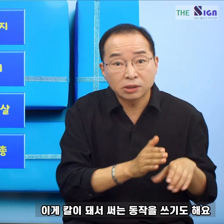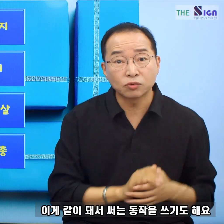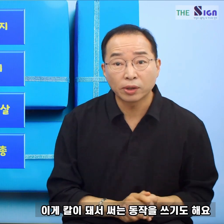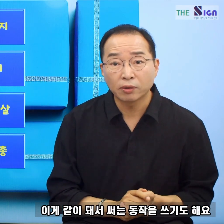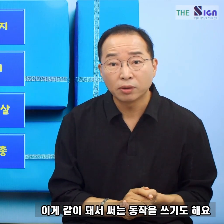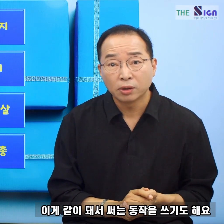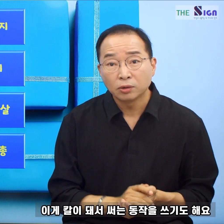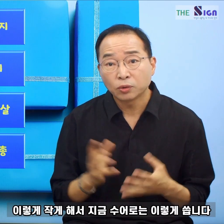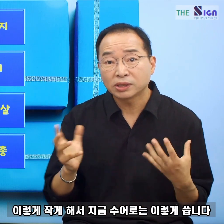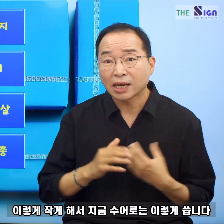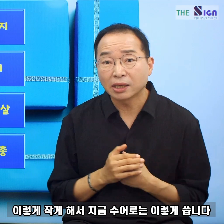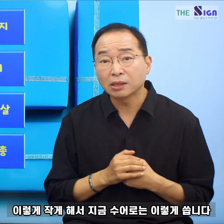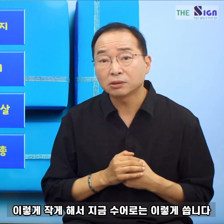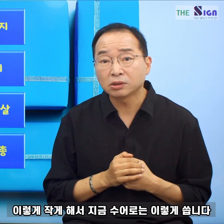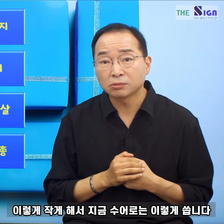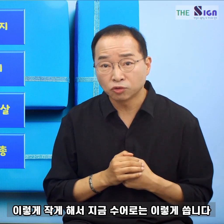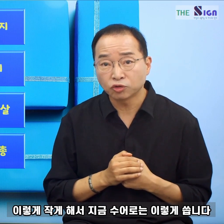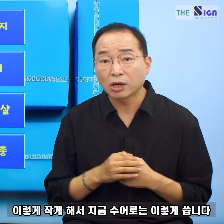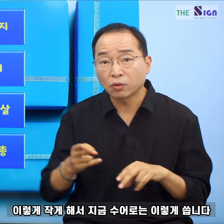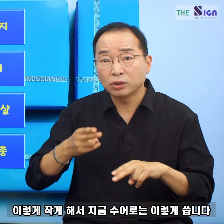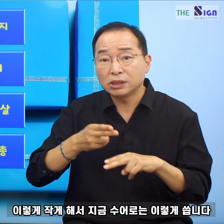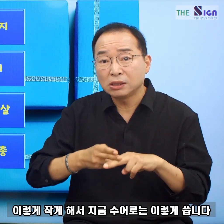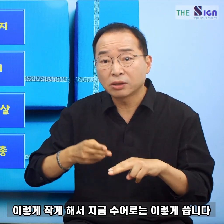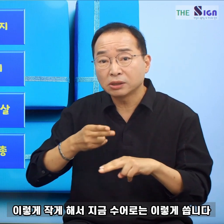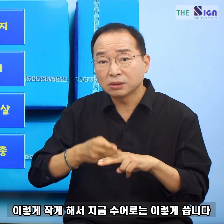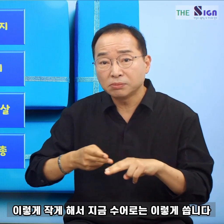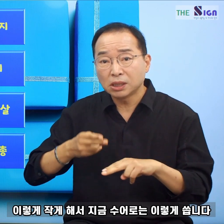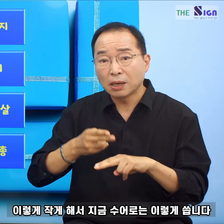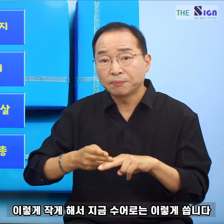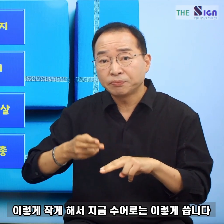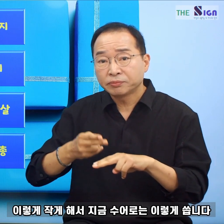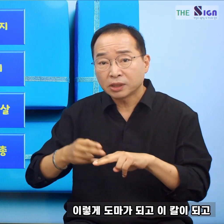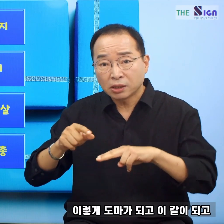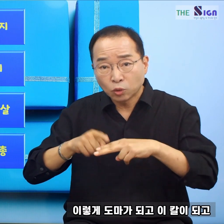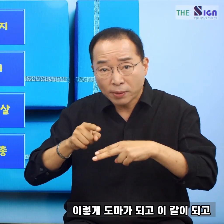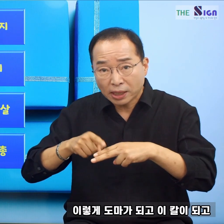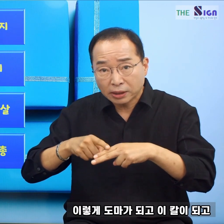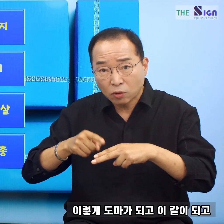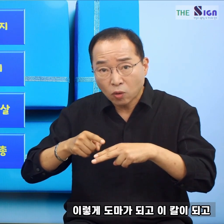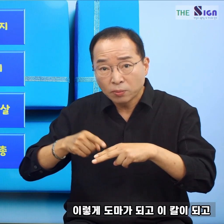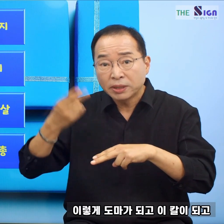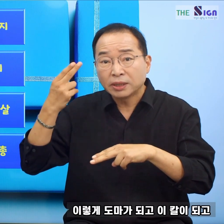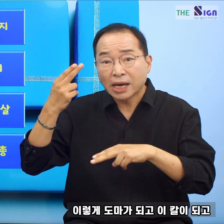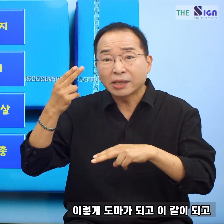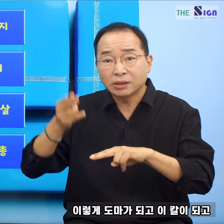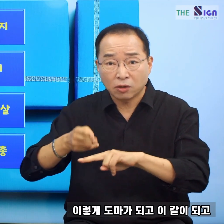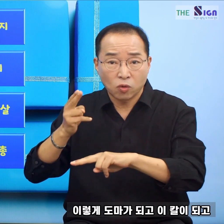해요. 여기 작게 해서 지금 수화로는 이렇게 씁니다. 자, 이게 도마가 되고 이 칼이 되고